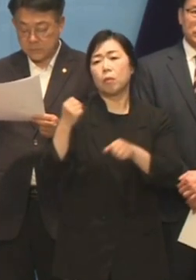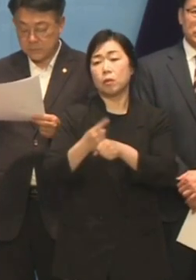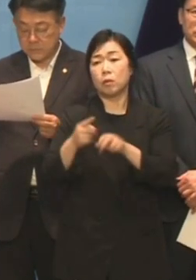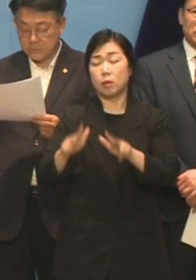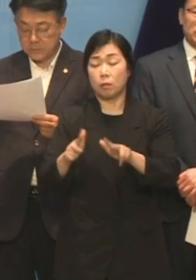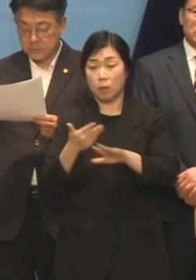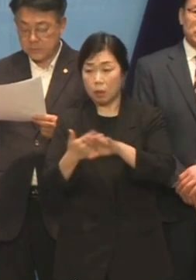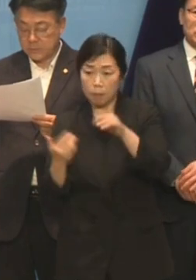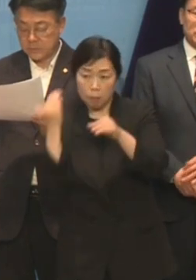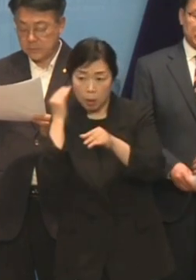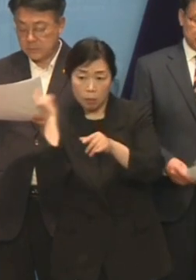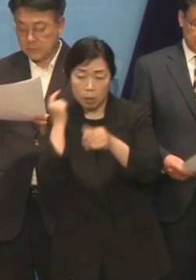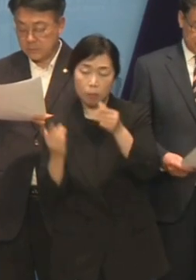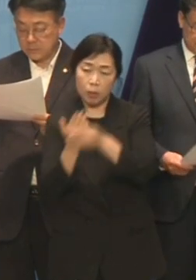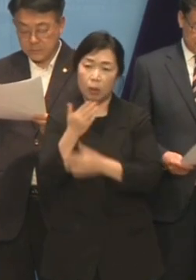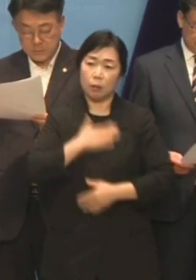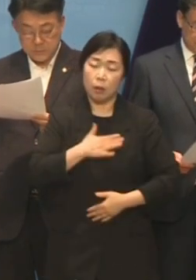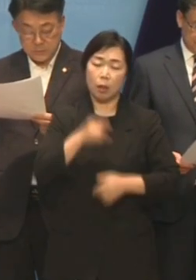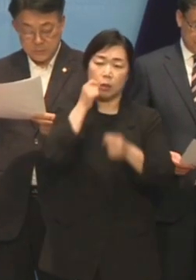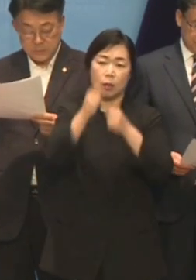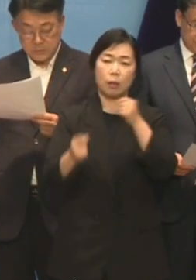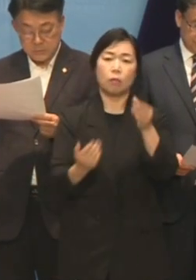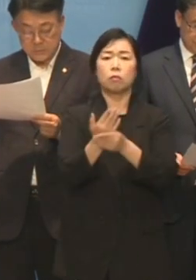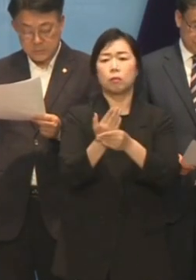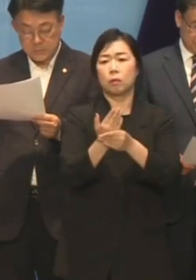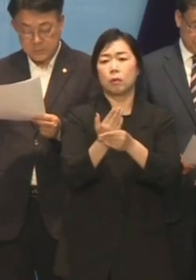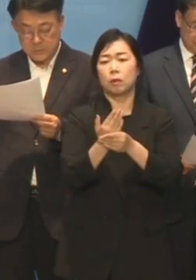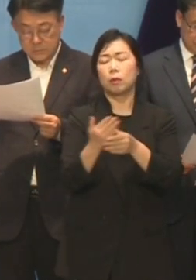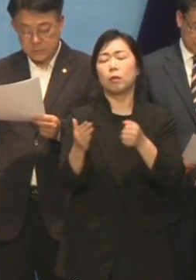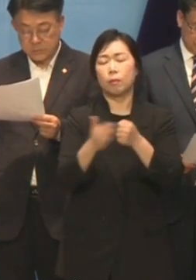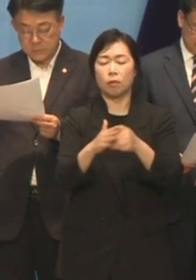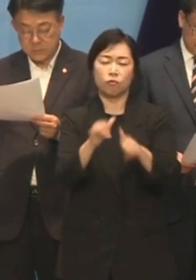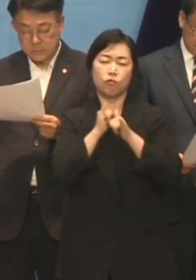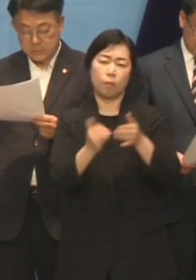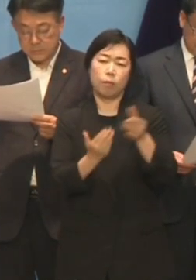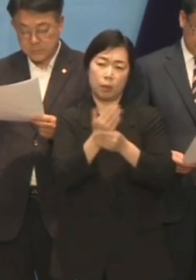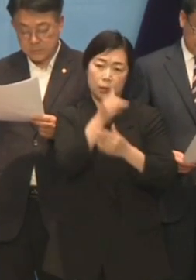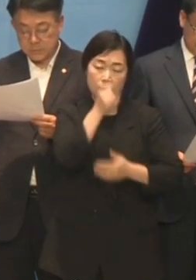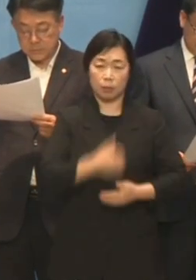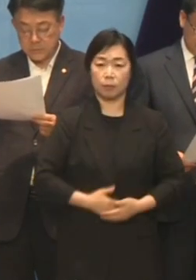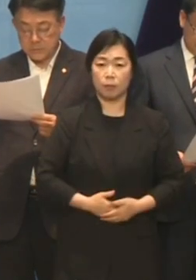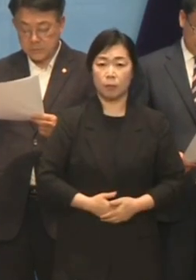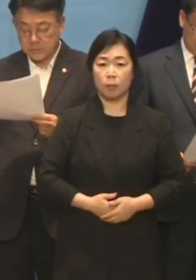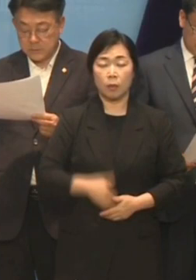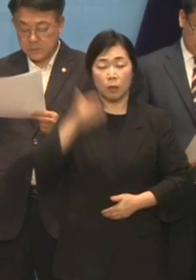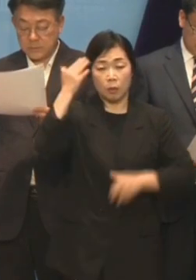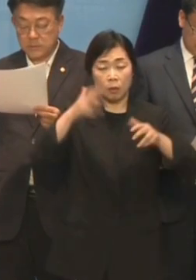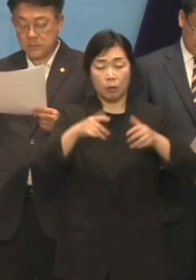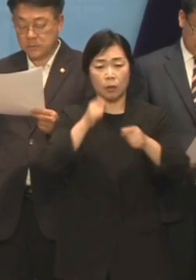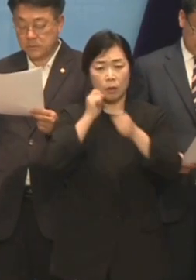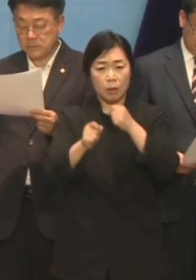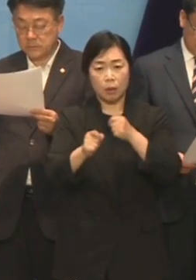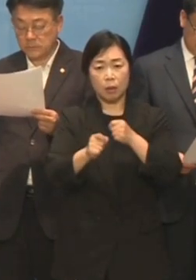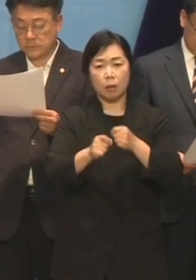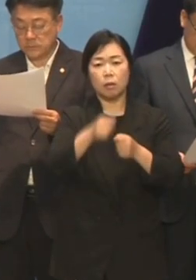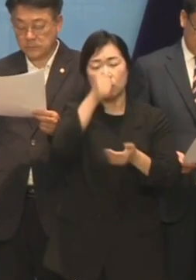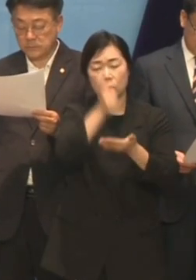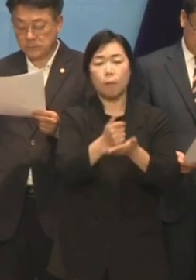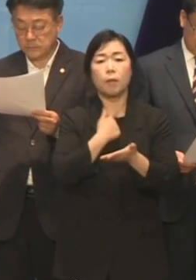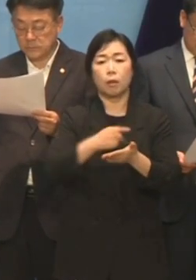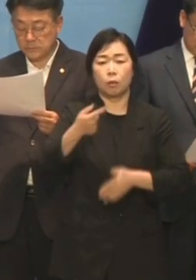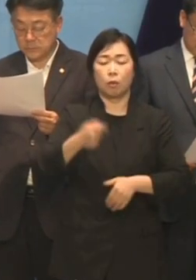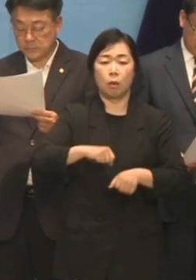분이나 세상을 등졌습니다. 우리나라의 사기꾼 처벌이 너무 가벼워서 사기꾼 천국입니다. 열심히 일한 국민의 소중한